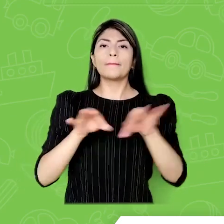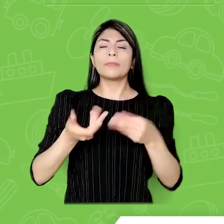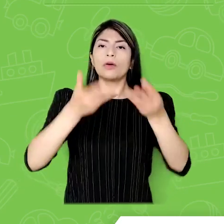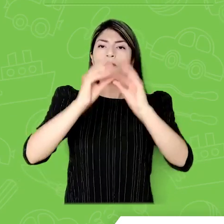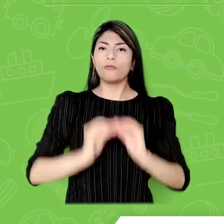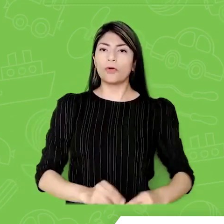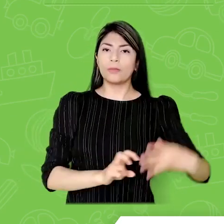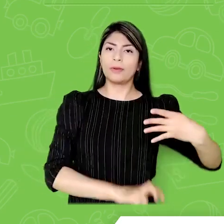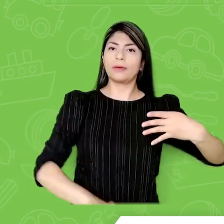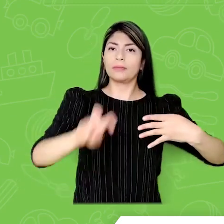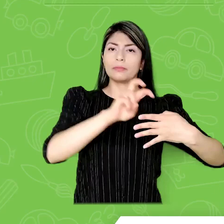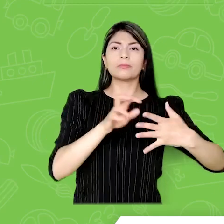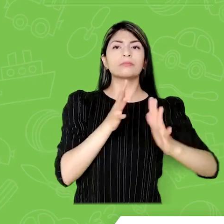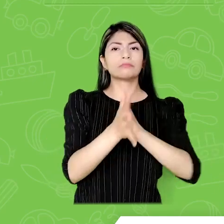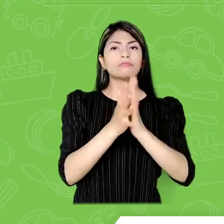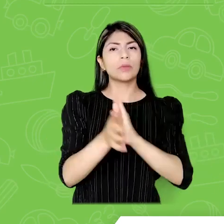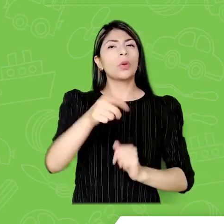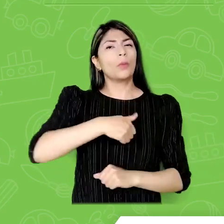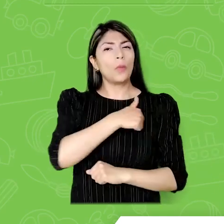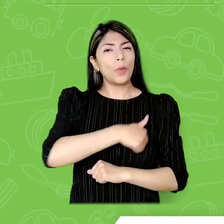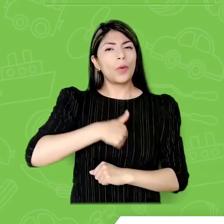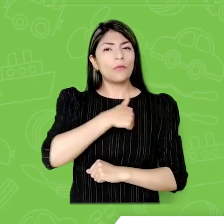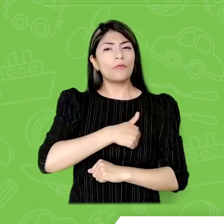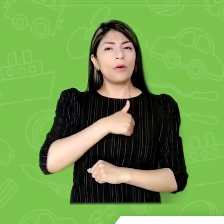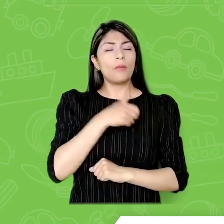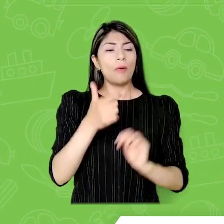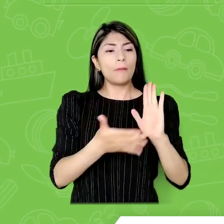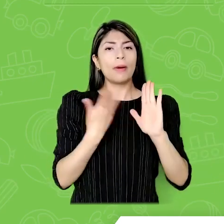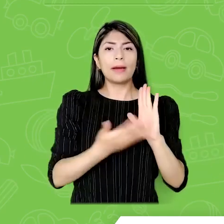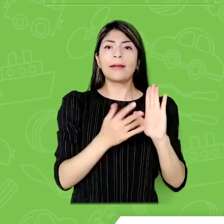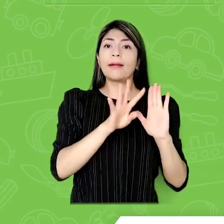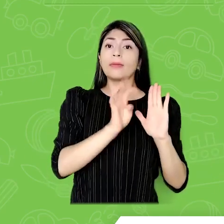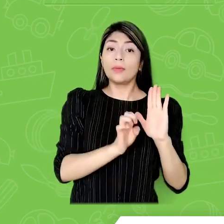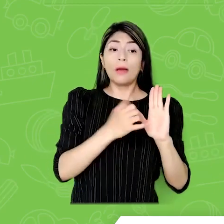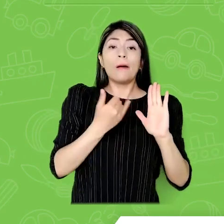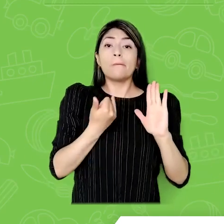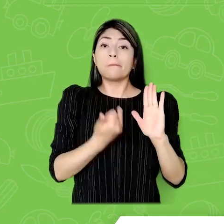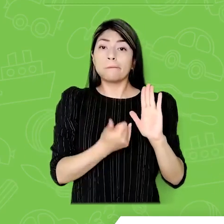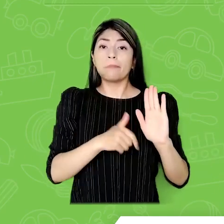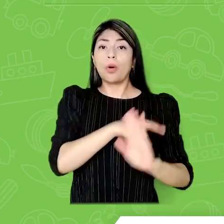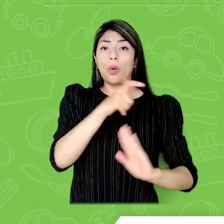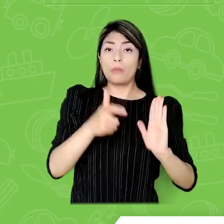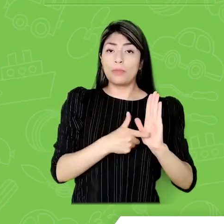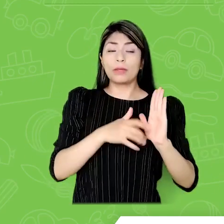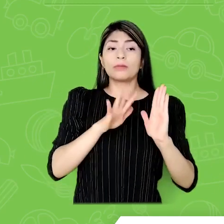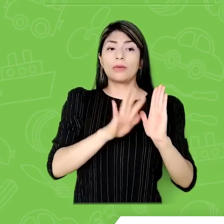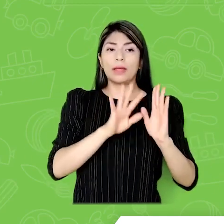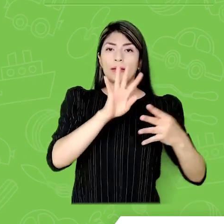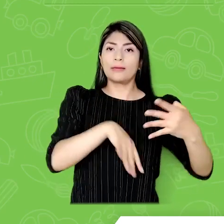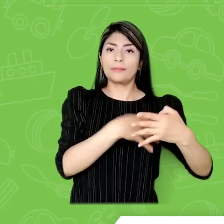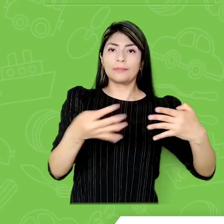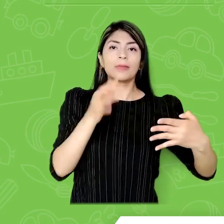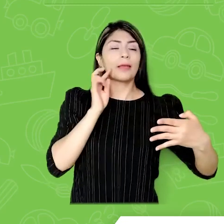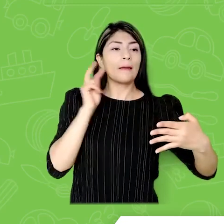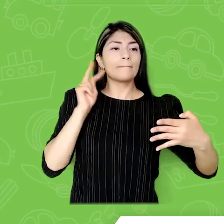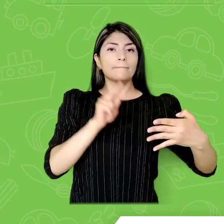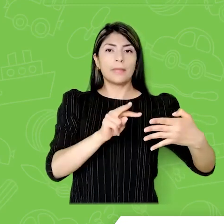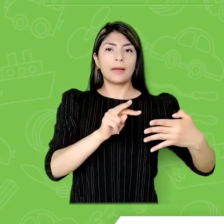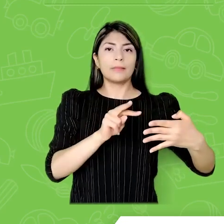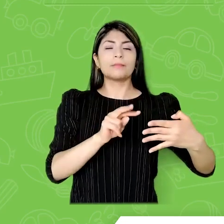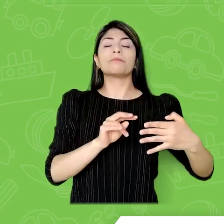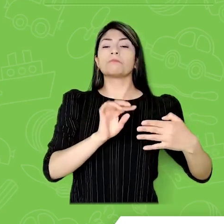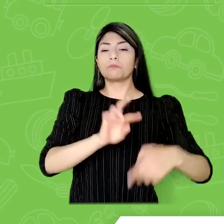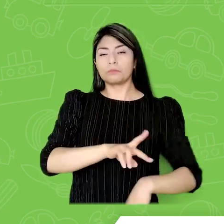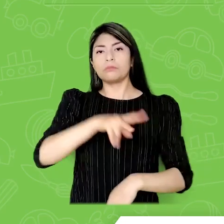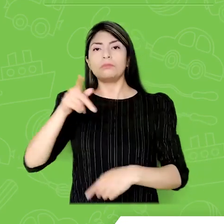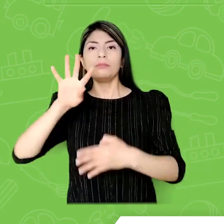documento para visualizar la tabla. Tabla número 2. UPEC para el proceso de selección en la modalidad de abierto.